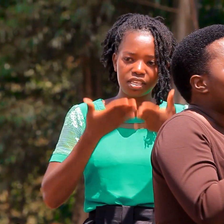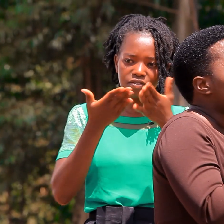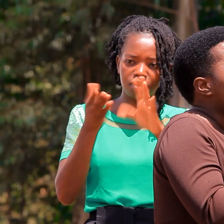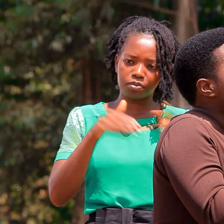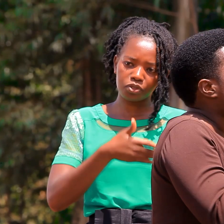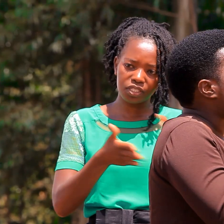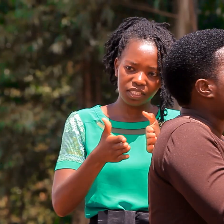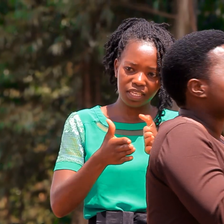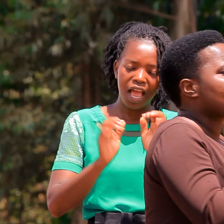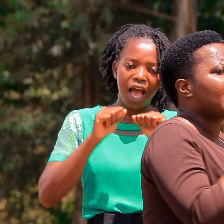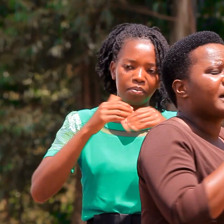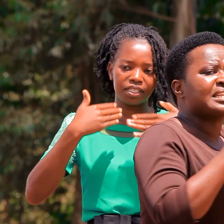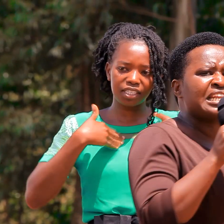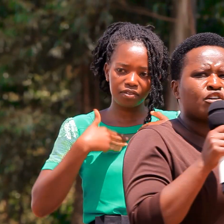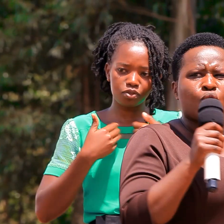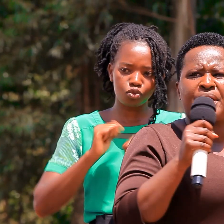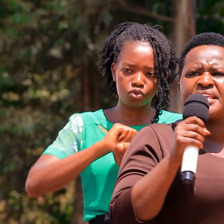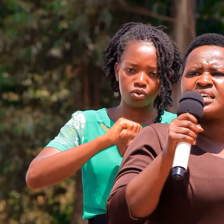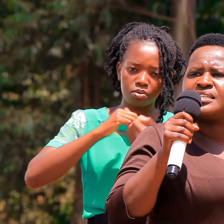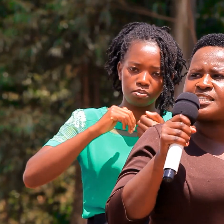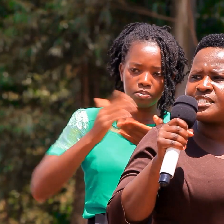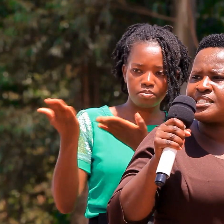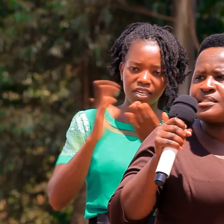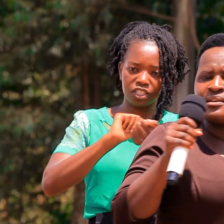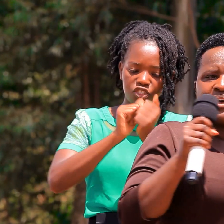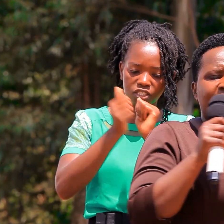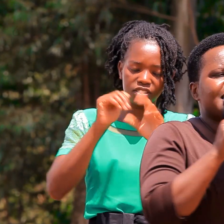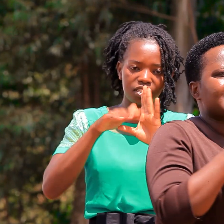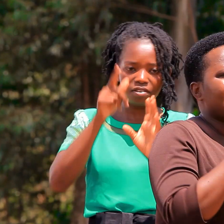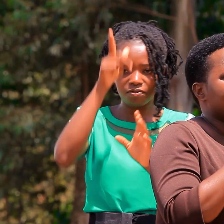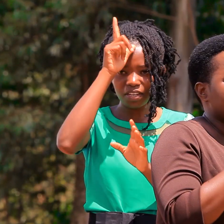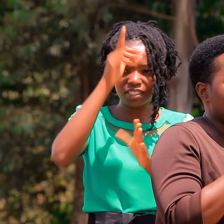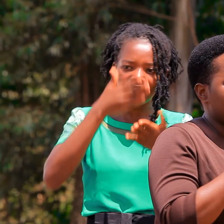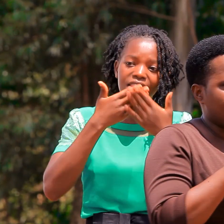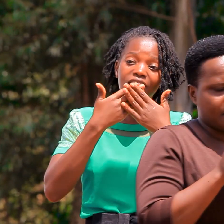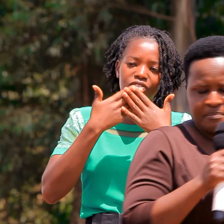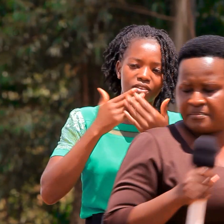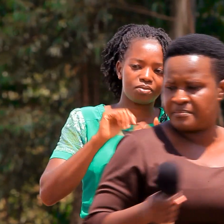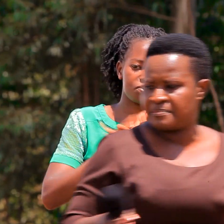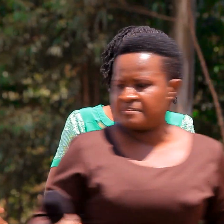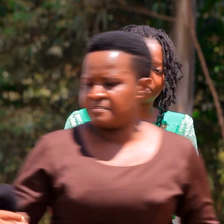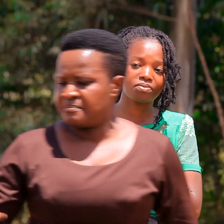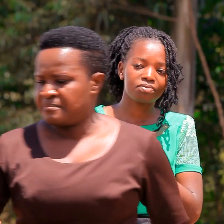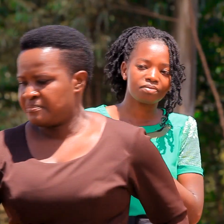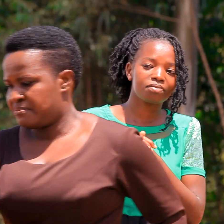wana uwezo wa kuleta mabadiliko kwenye kijiji. Asante sana.